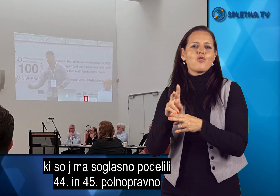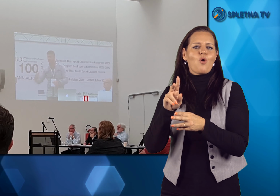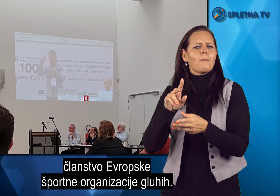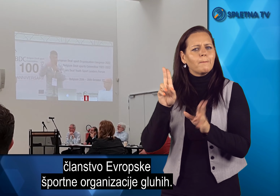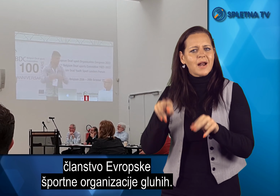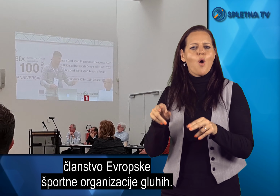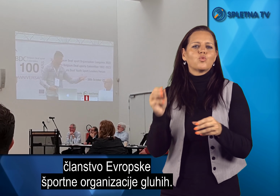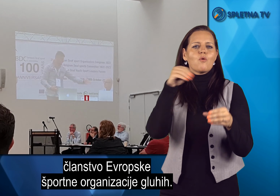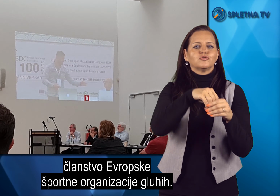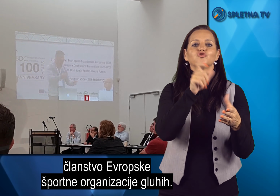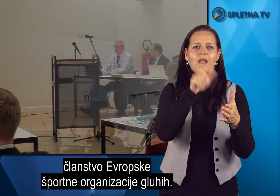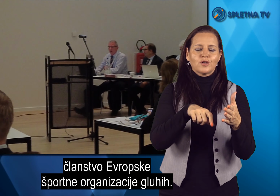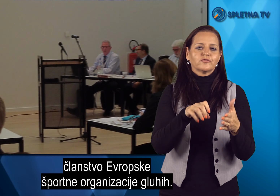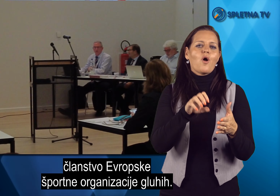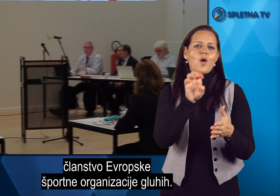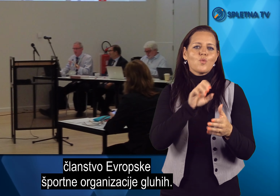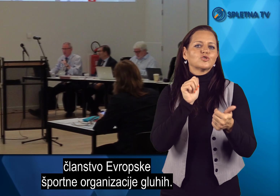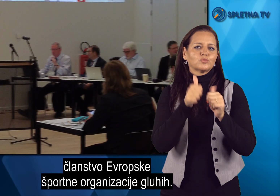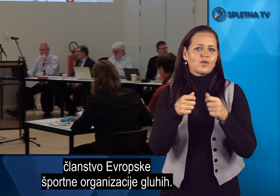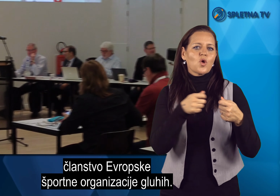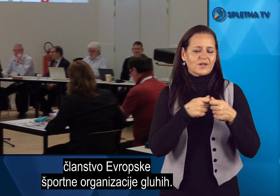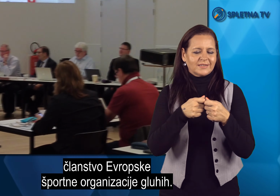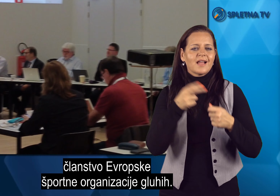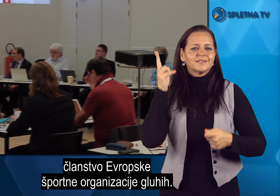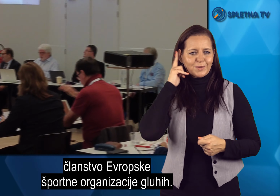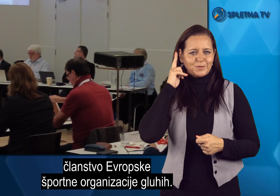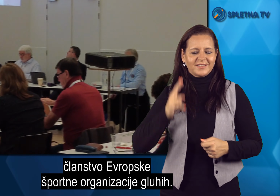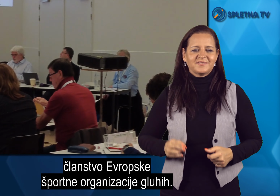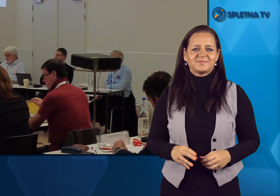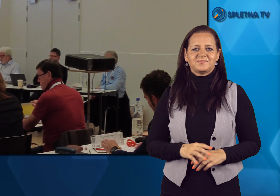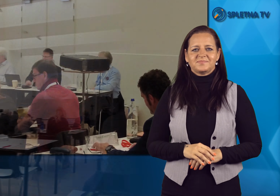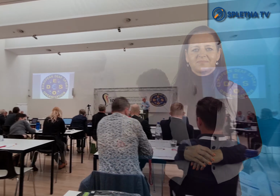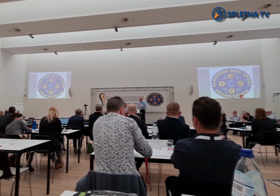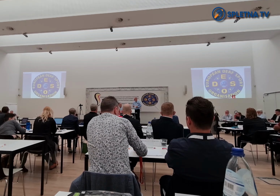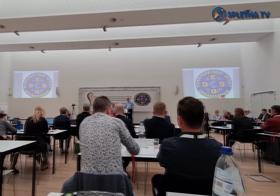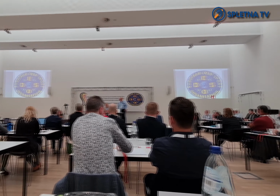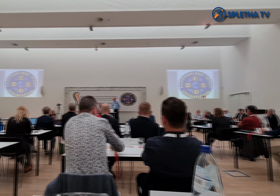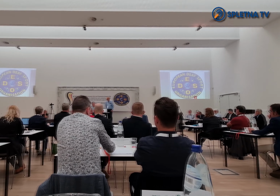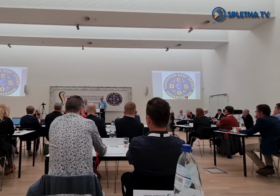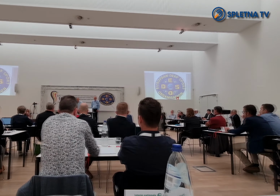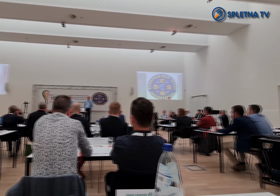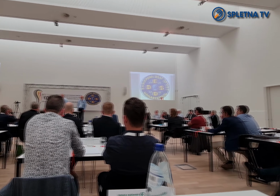polnopravno članstvo Evropske športne organizacije gluhih.